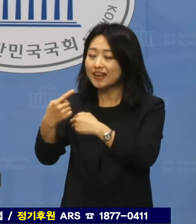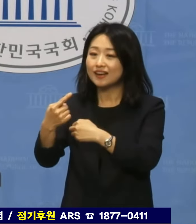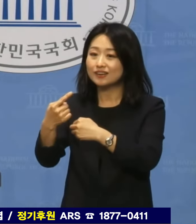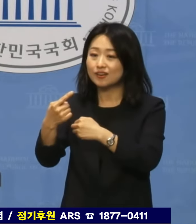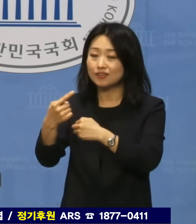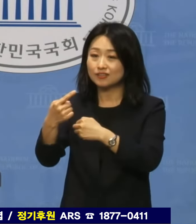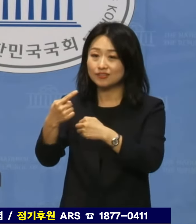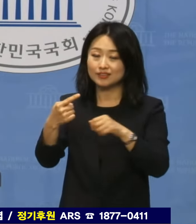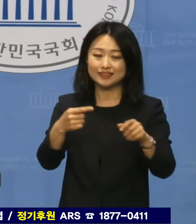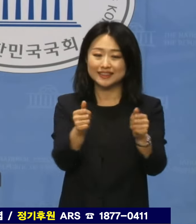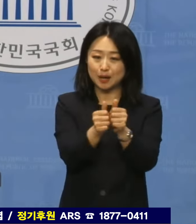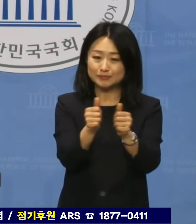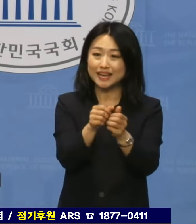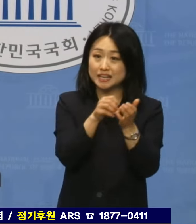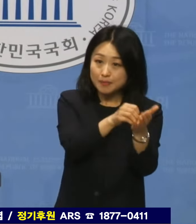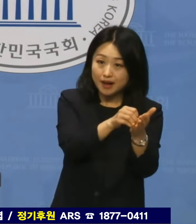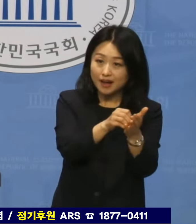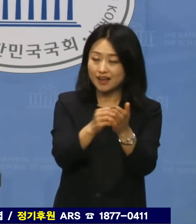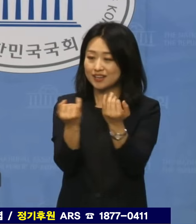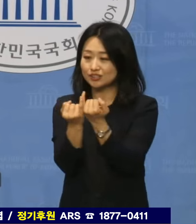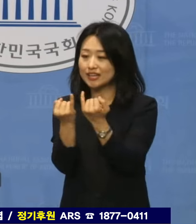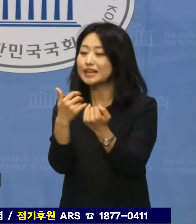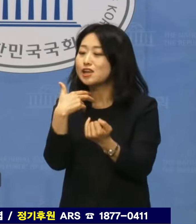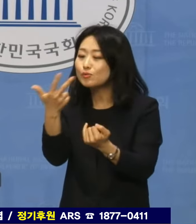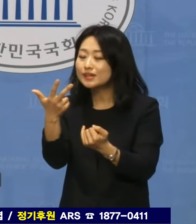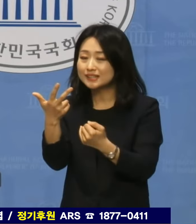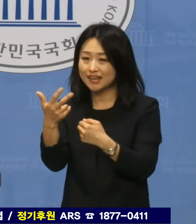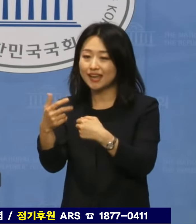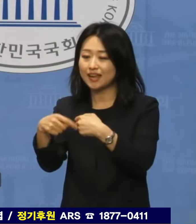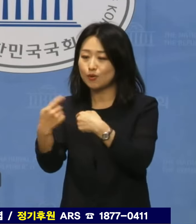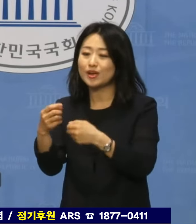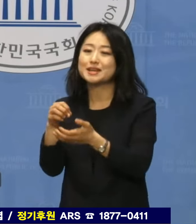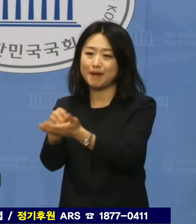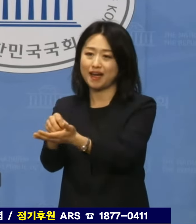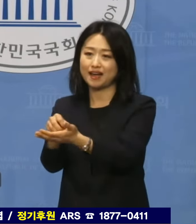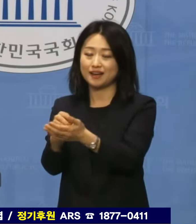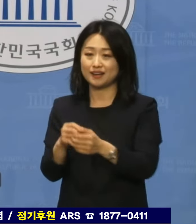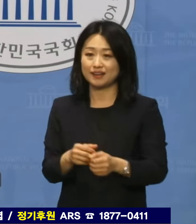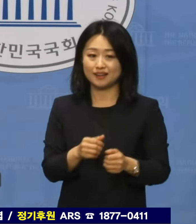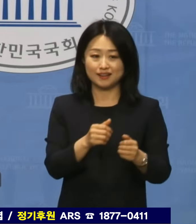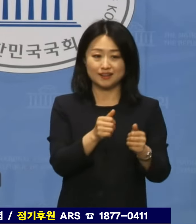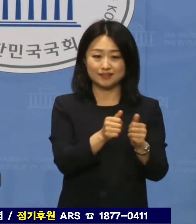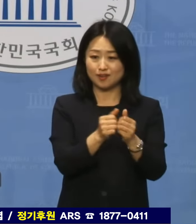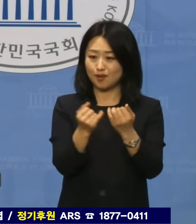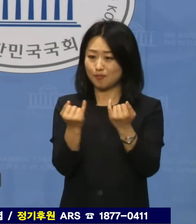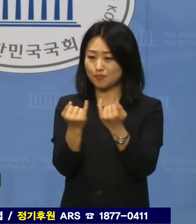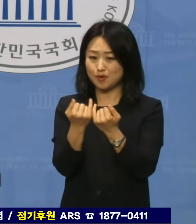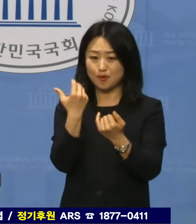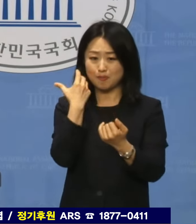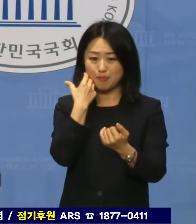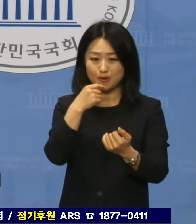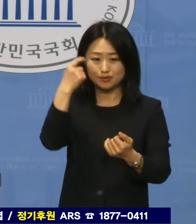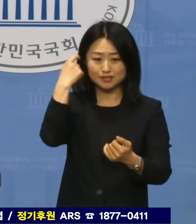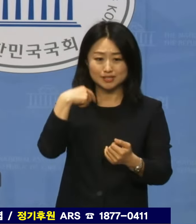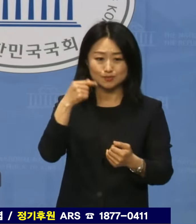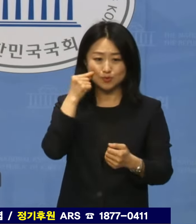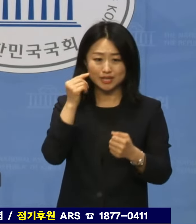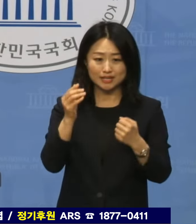조언을 내놓았습니다. 남녀가 서로 매력을 못 느껴서 출생률이 떨어졌겠습니까?